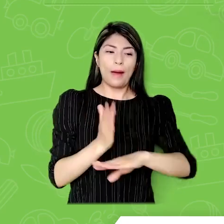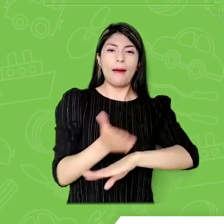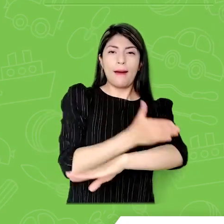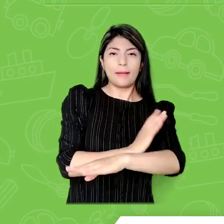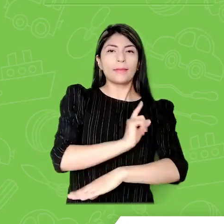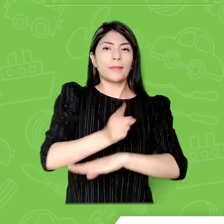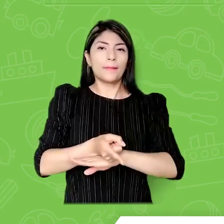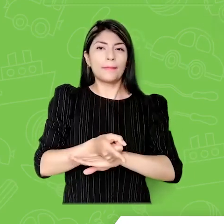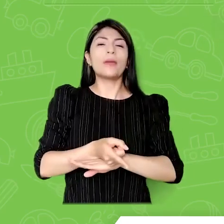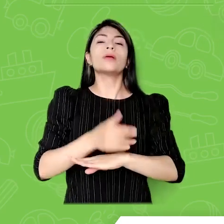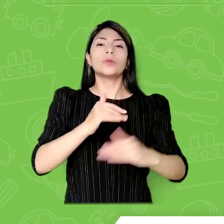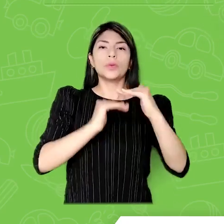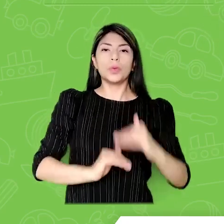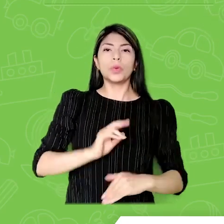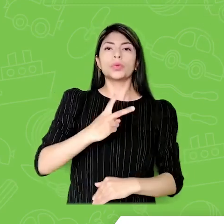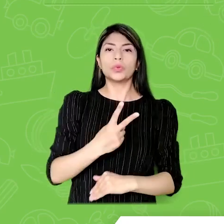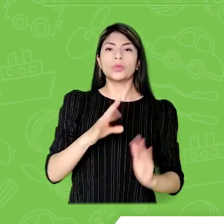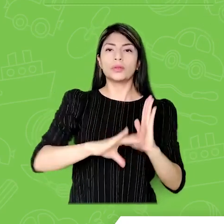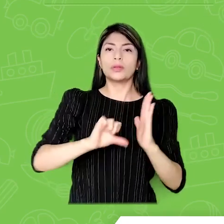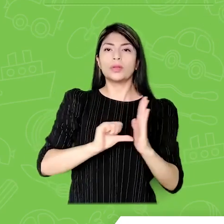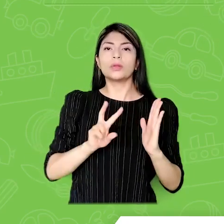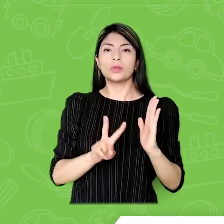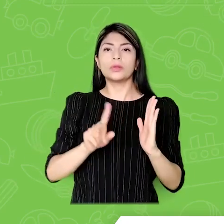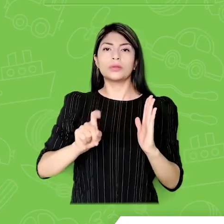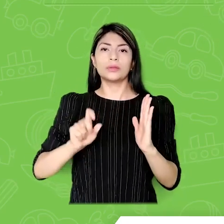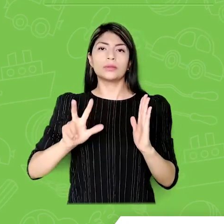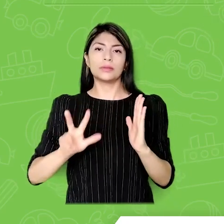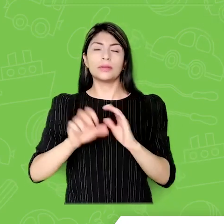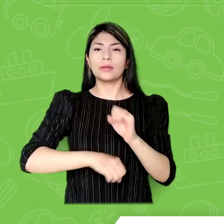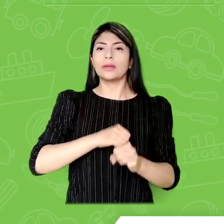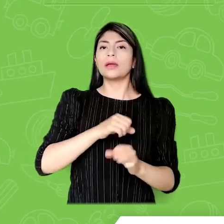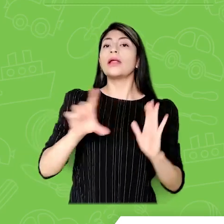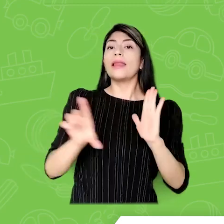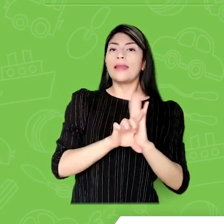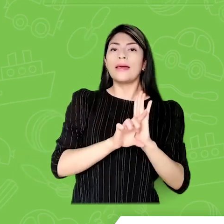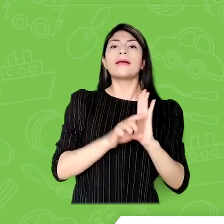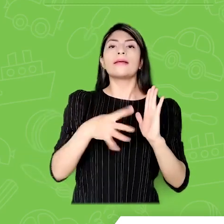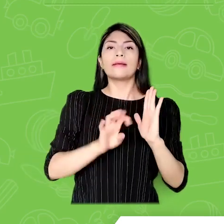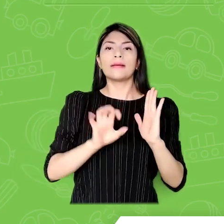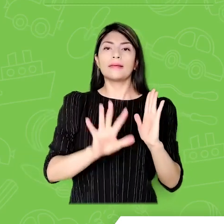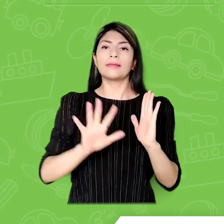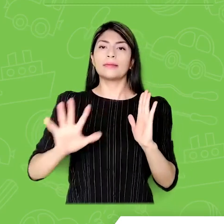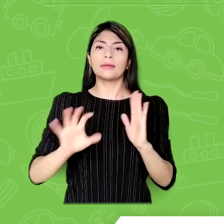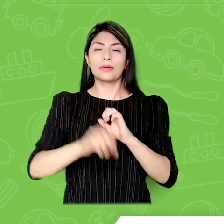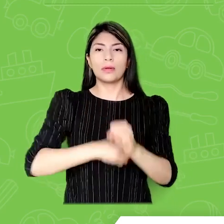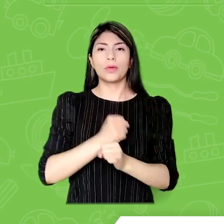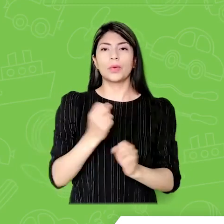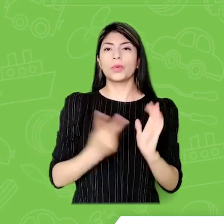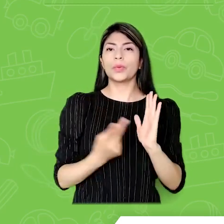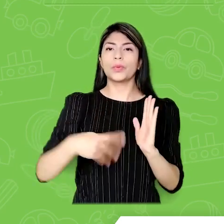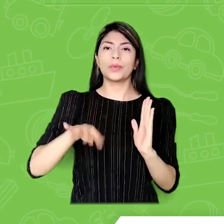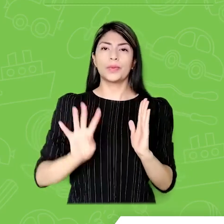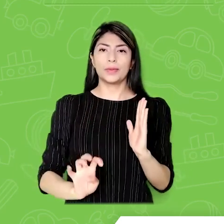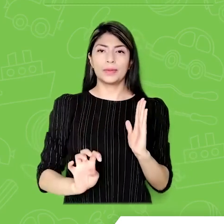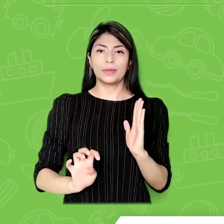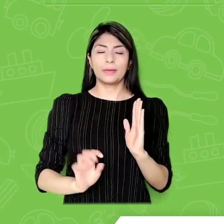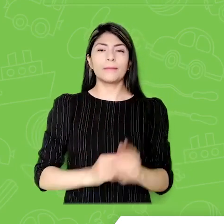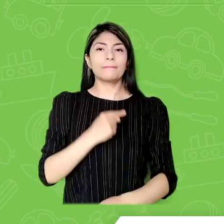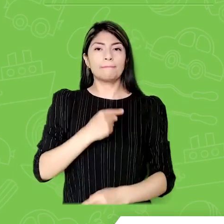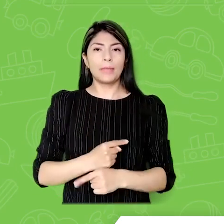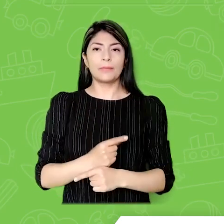parágrafo 2 del artículo 263 de la Ley 1955 de 2019. El